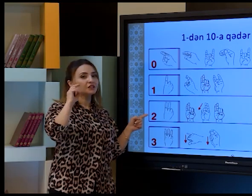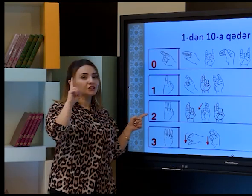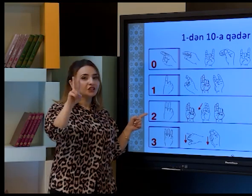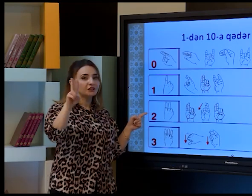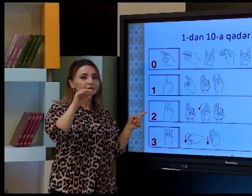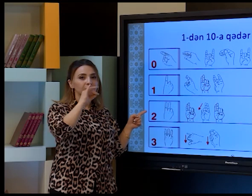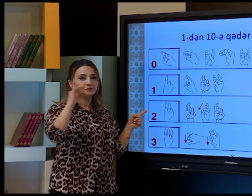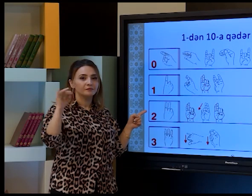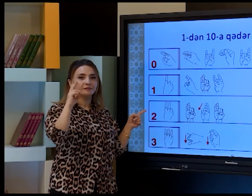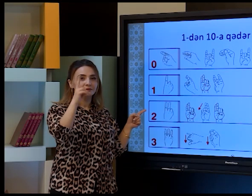2